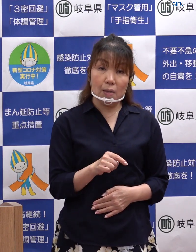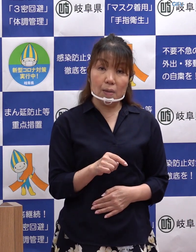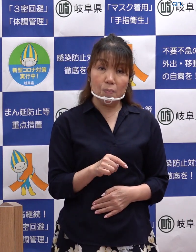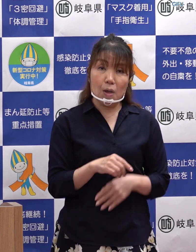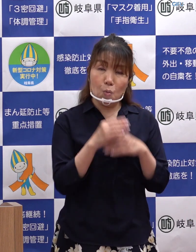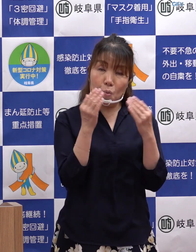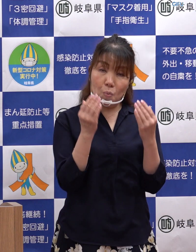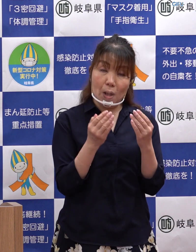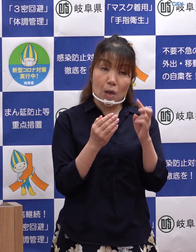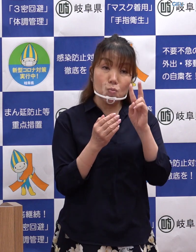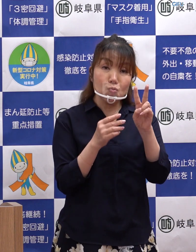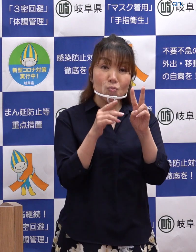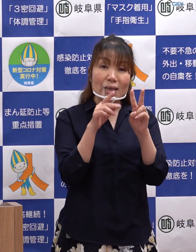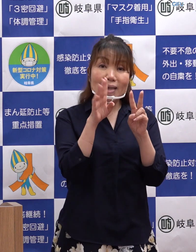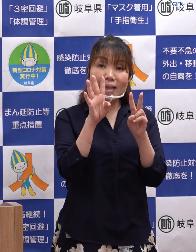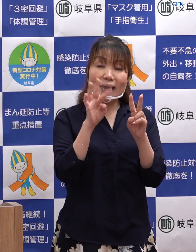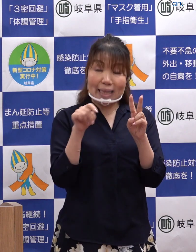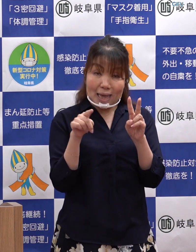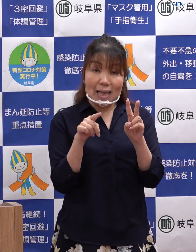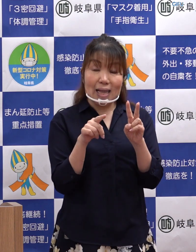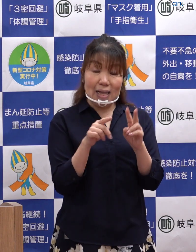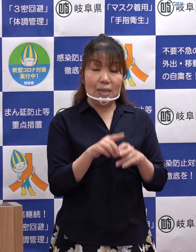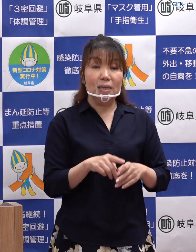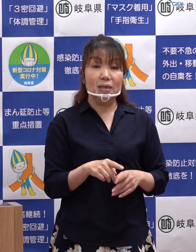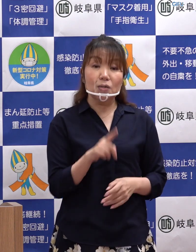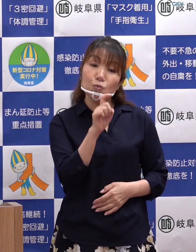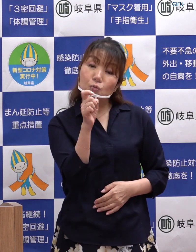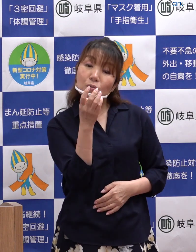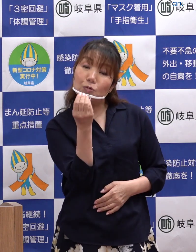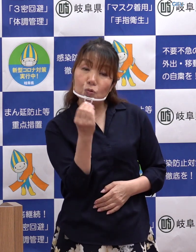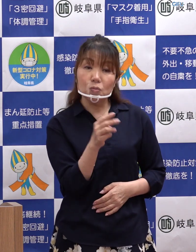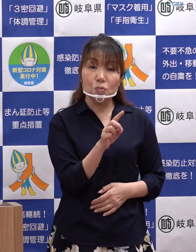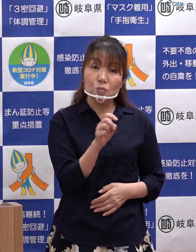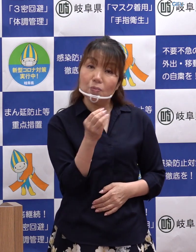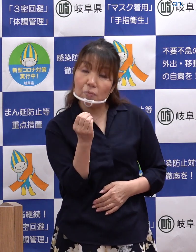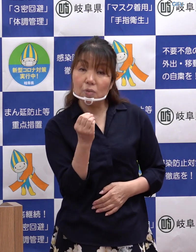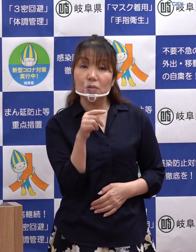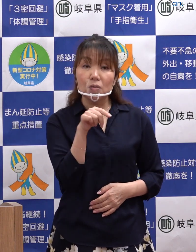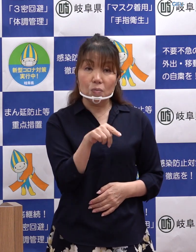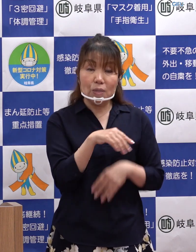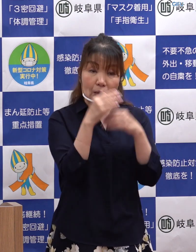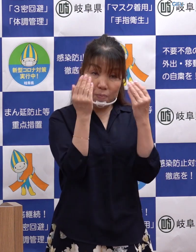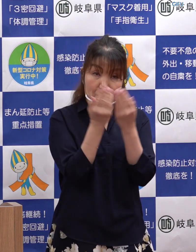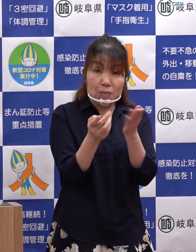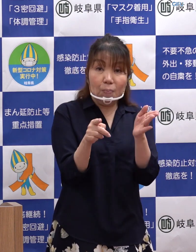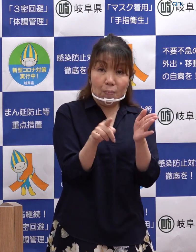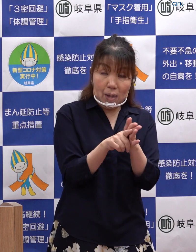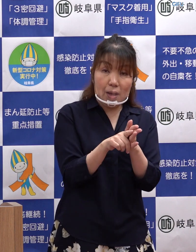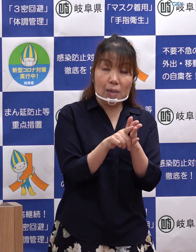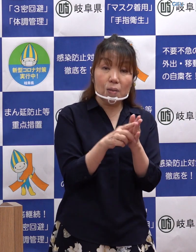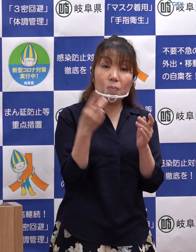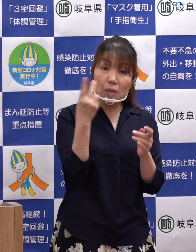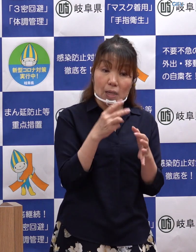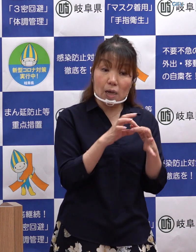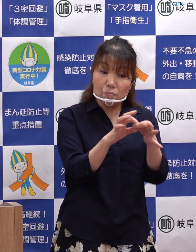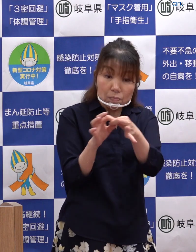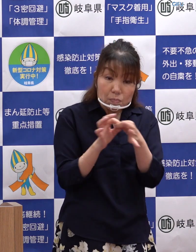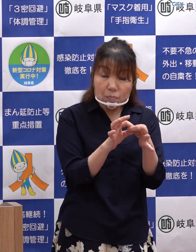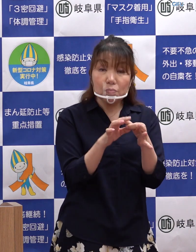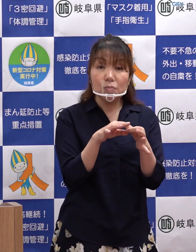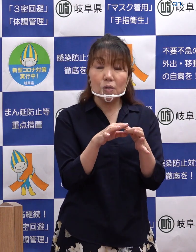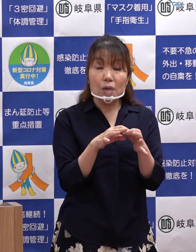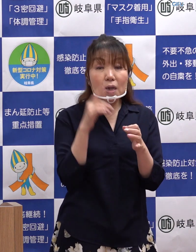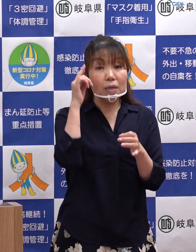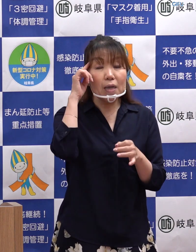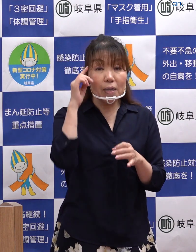桁を記録しているエリアは全部、網羅をしたと、そして、一体性を考えて、